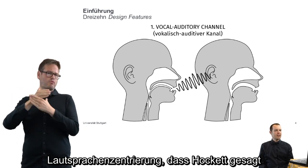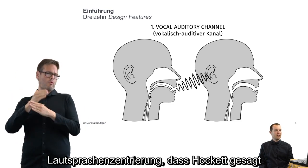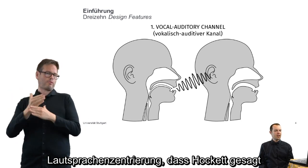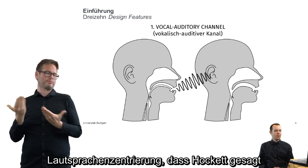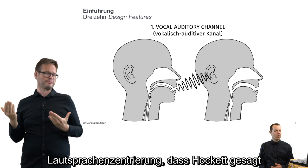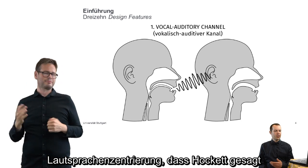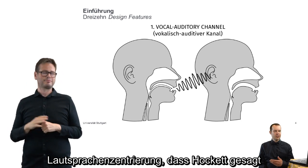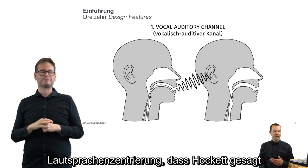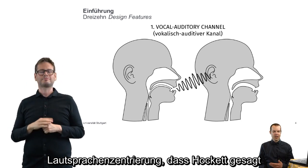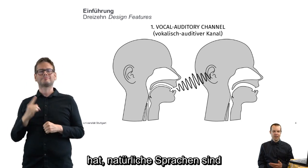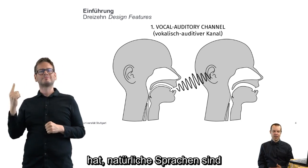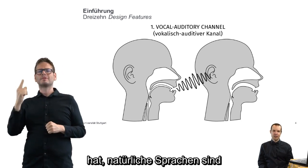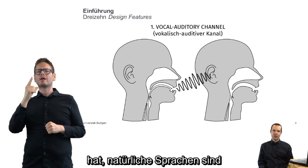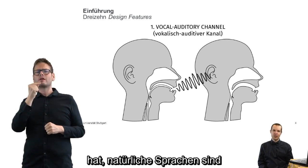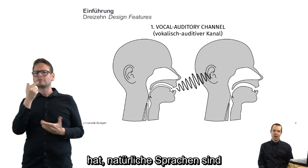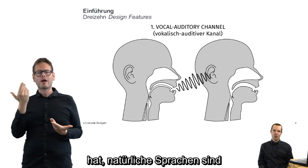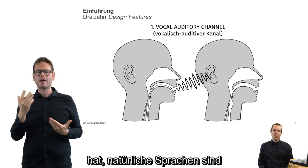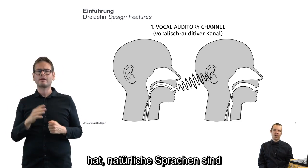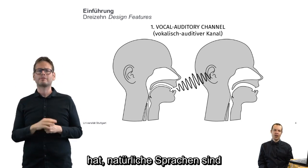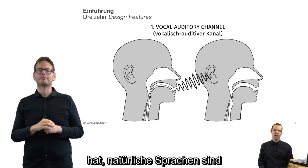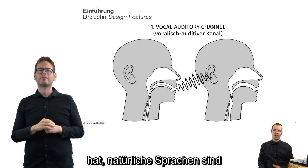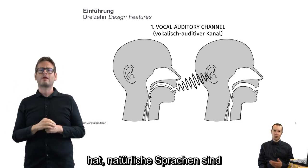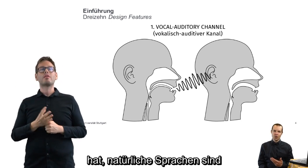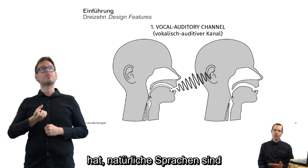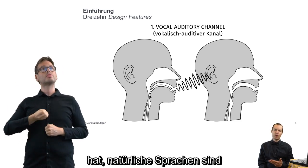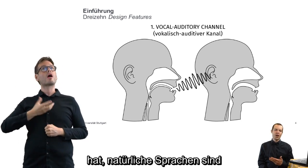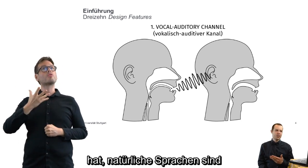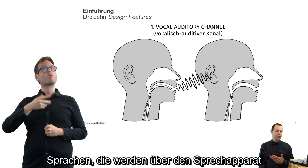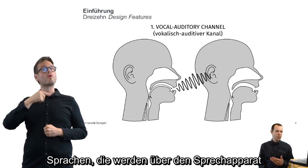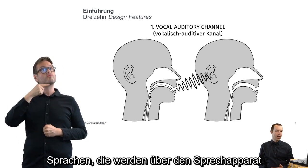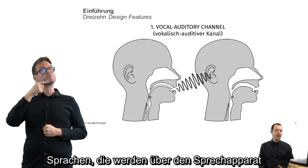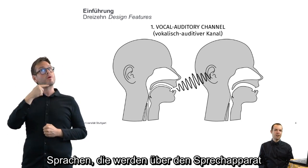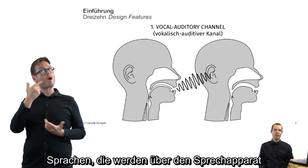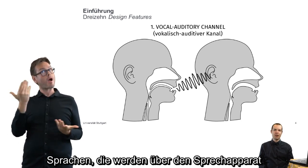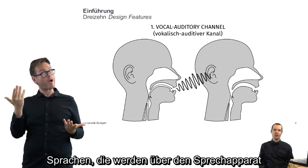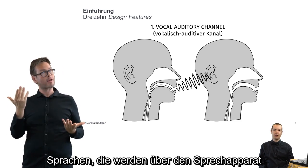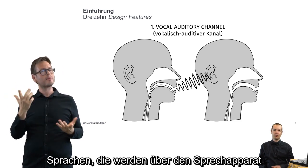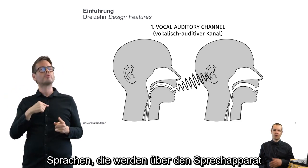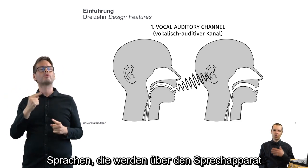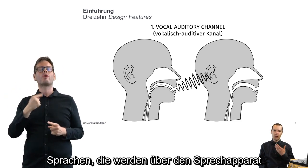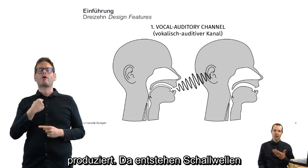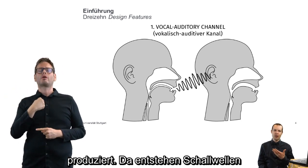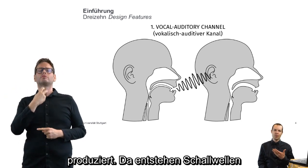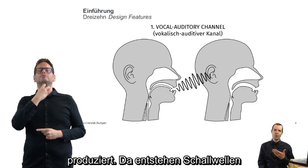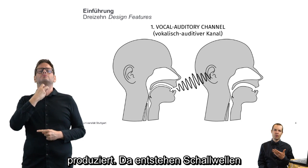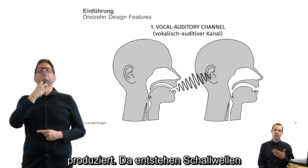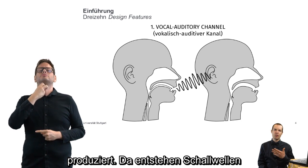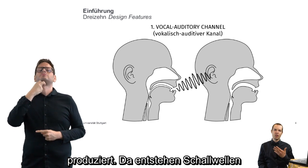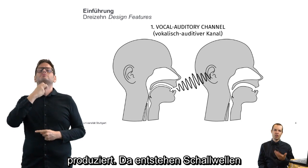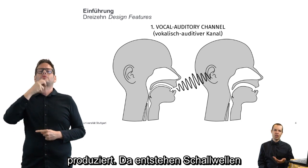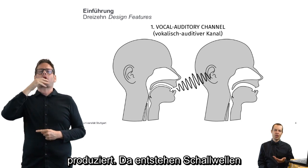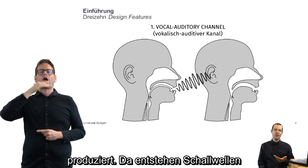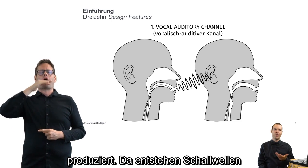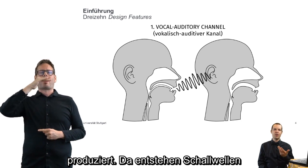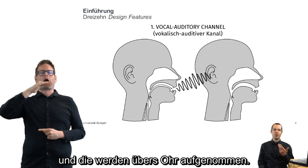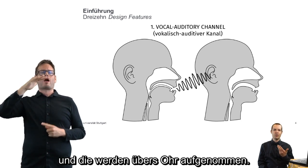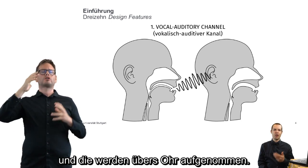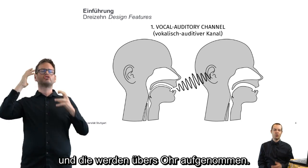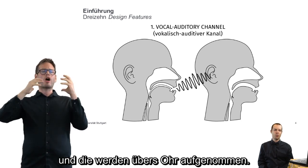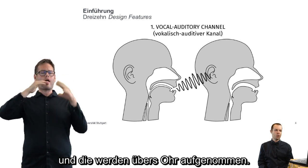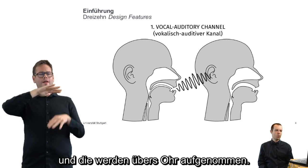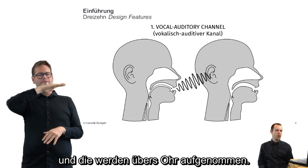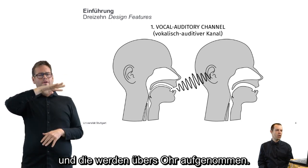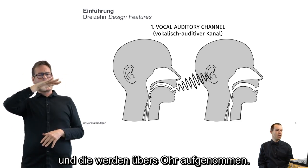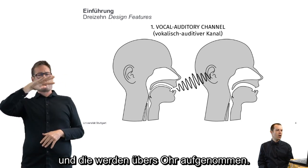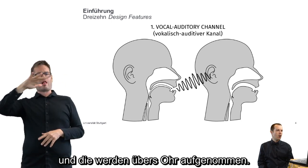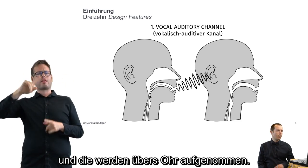dass Hockert gesagt hat, natürliche Sprachen sind Sprachen, die werden über den Sprechapparat produziert, da entstehen Schallwellen und die